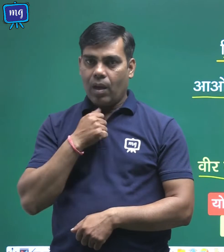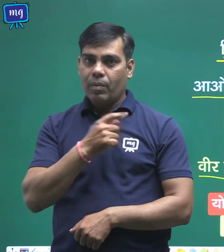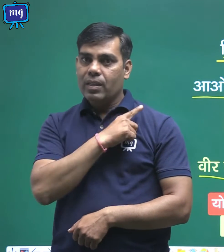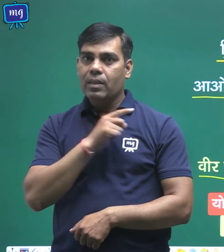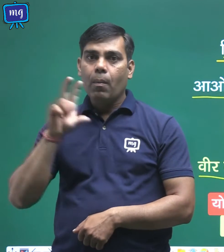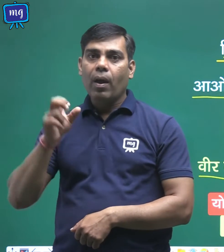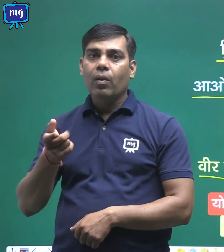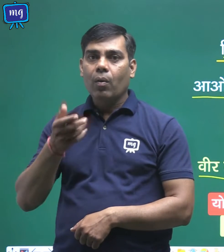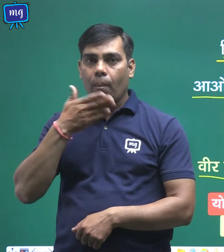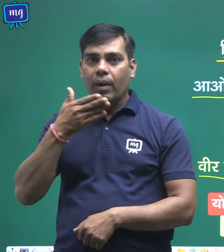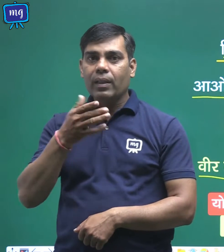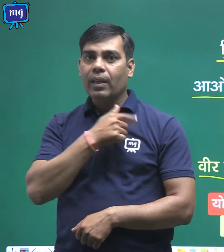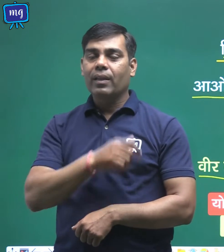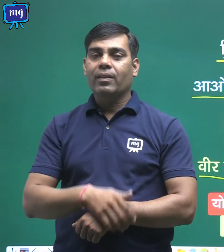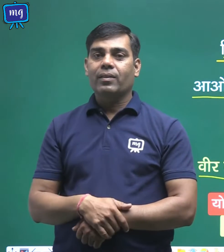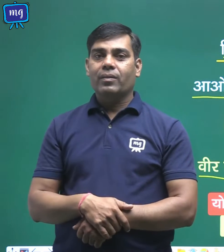पढ़ते हैं।